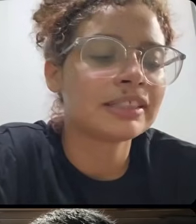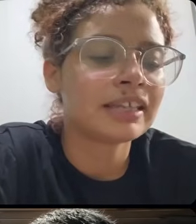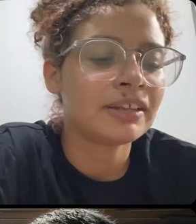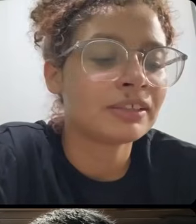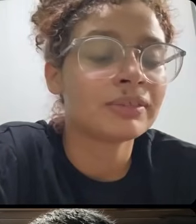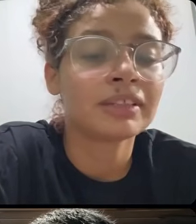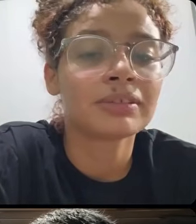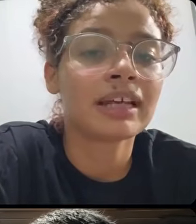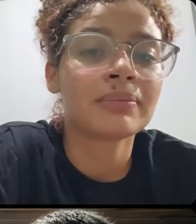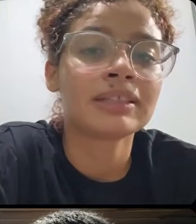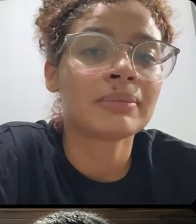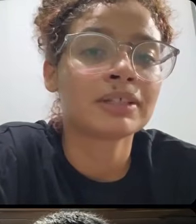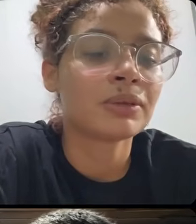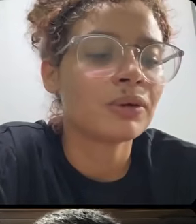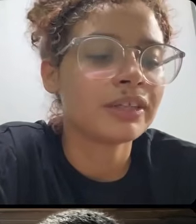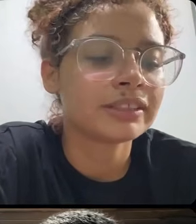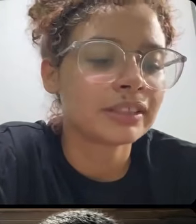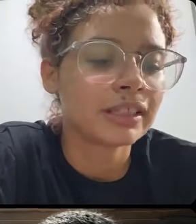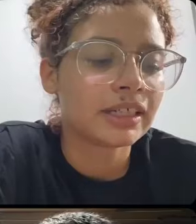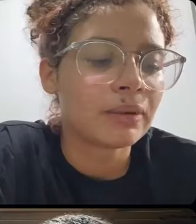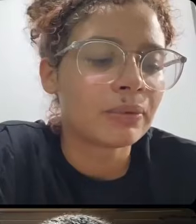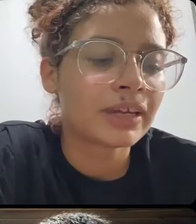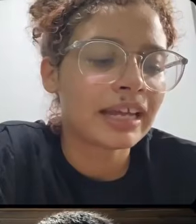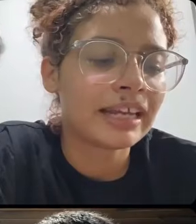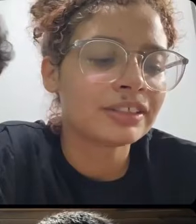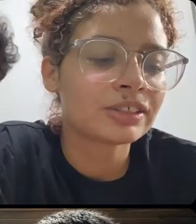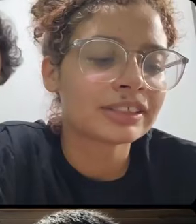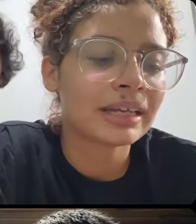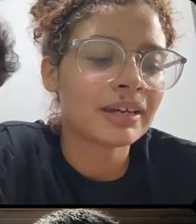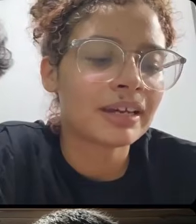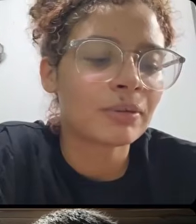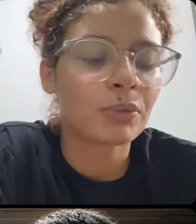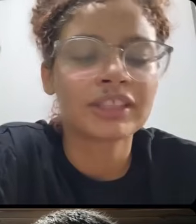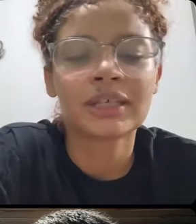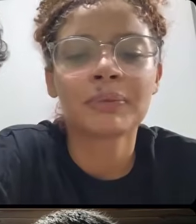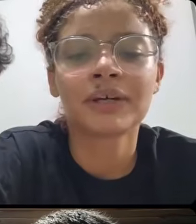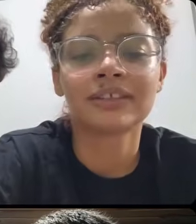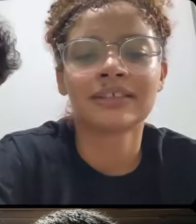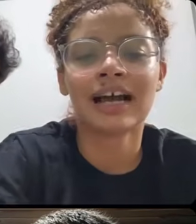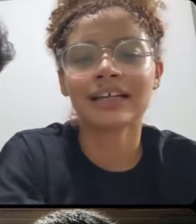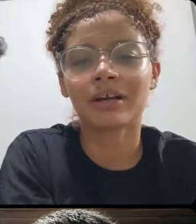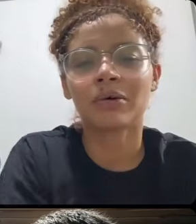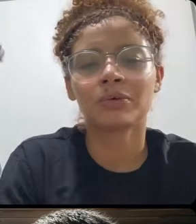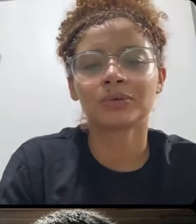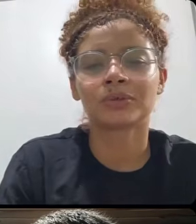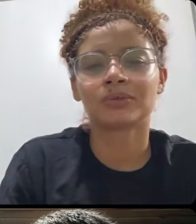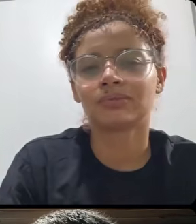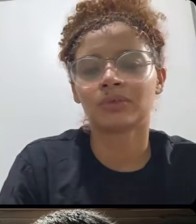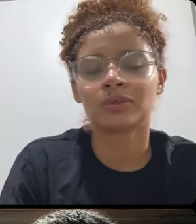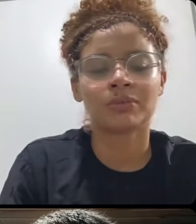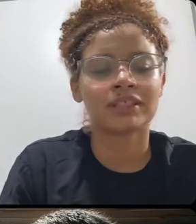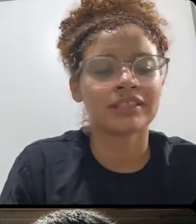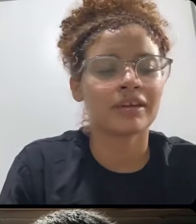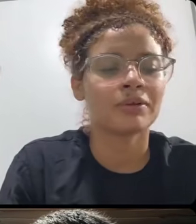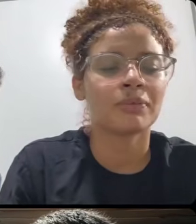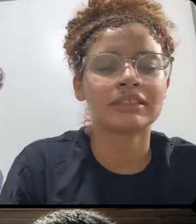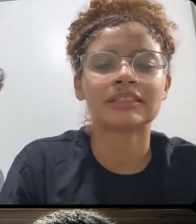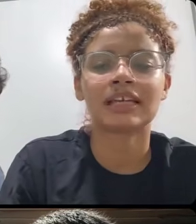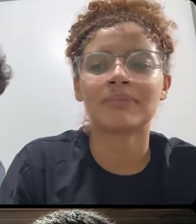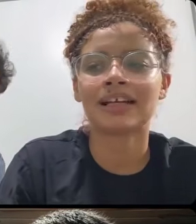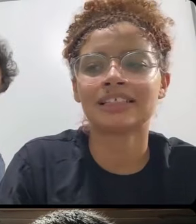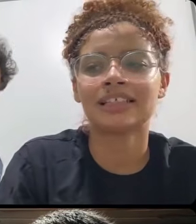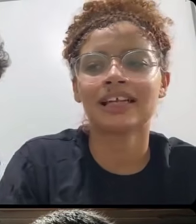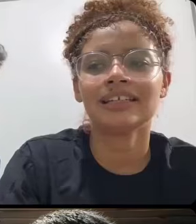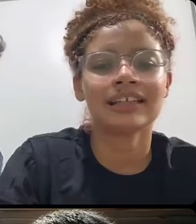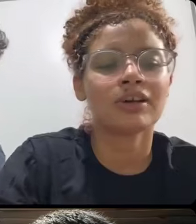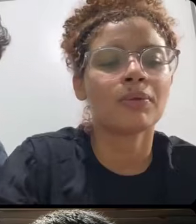de qualquer ministério. Então, dentro da Libras é a mesma coisa. Porque além de só saber, por exemplo, cantar, que é igual um outro ministério, eu